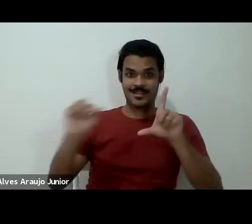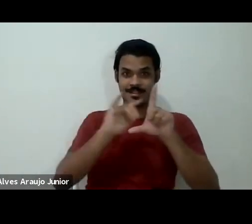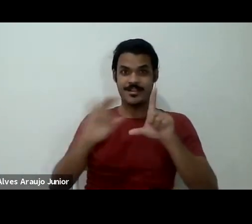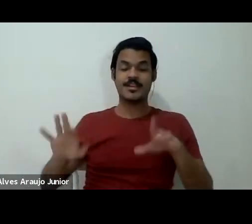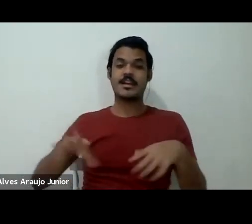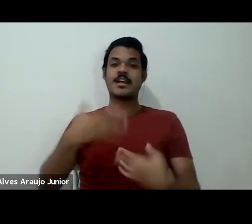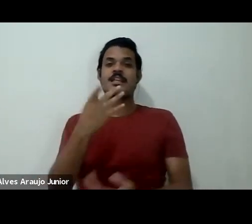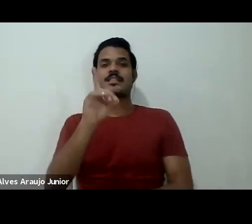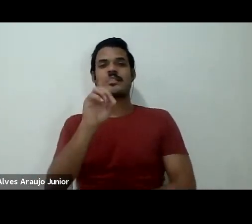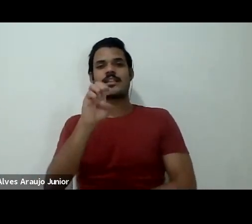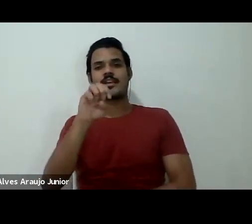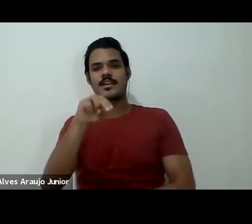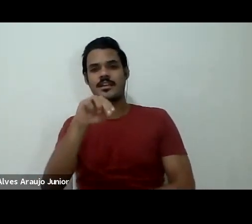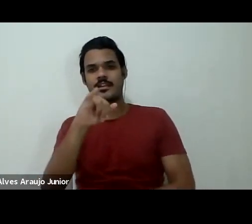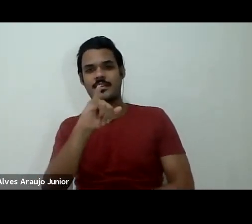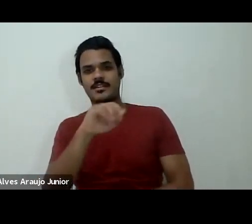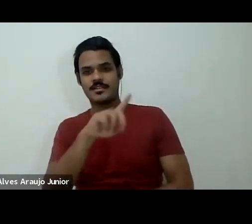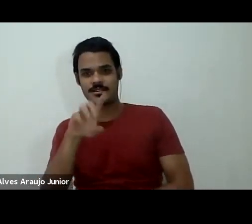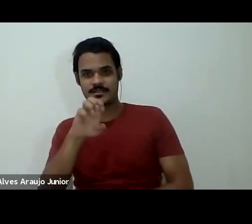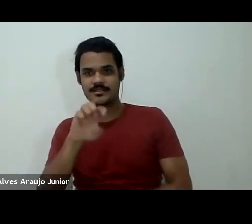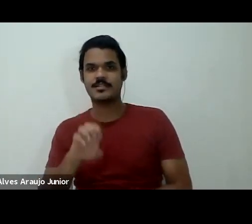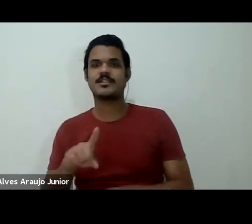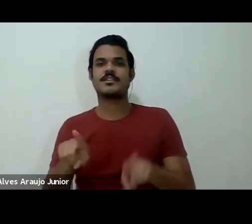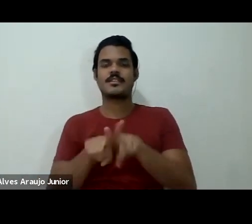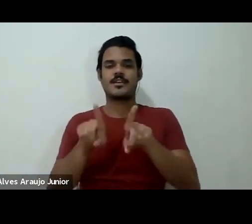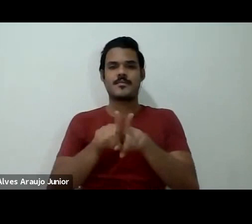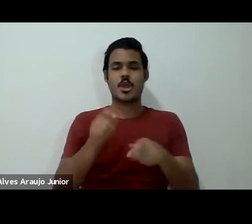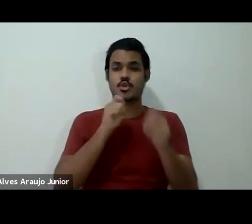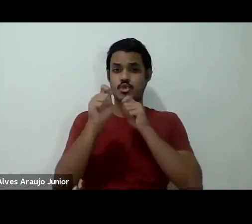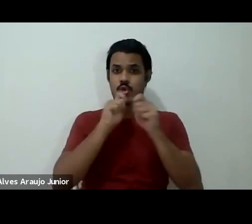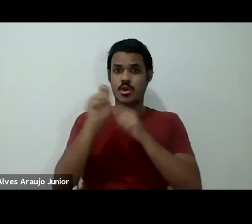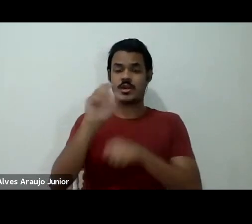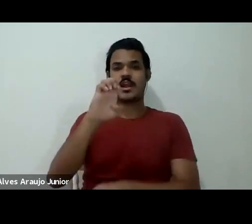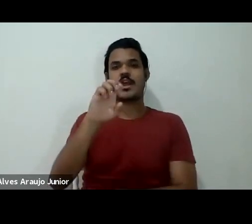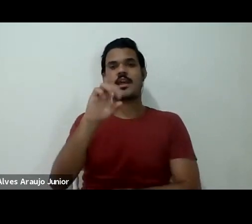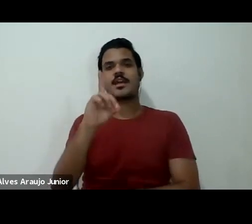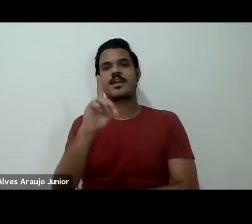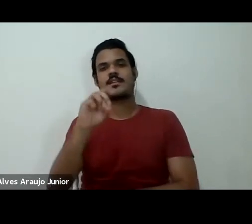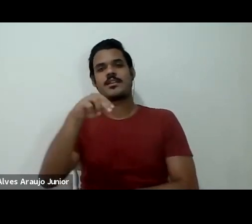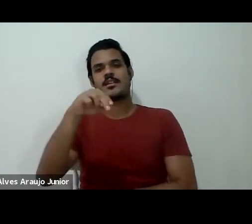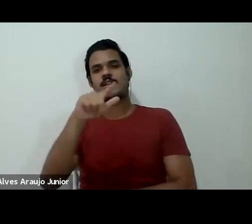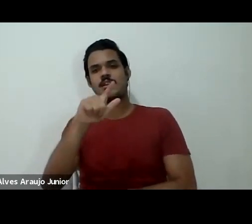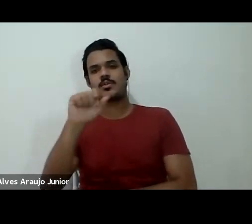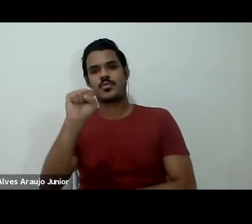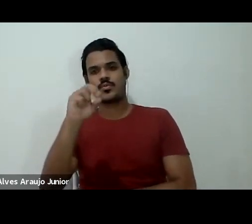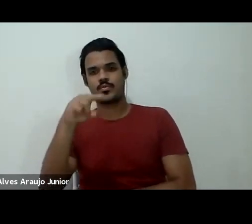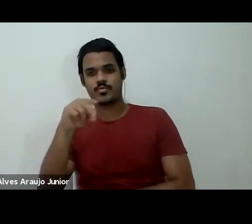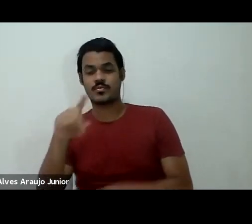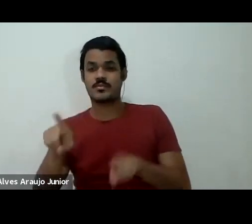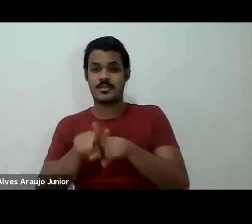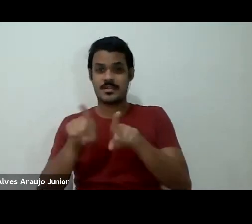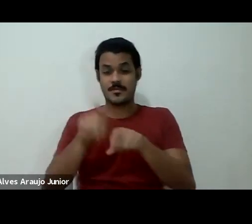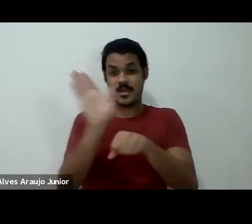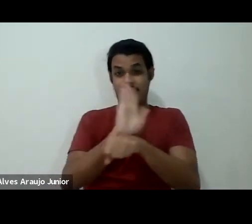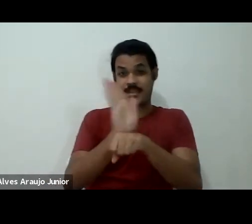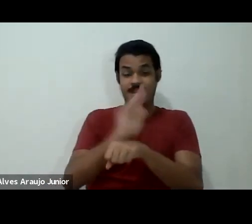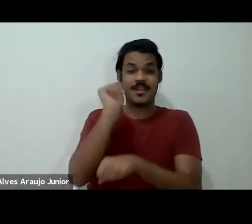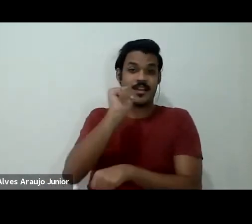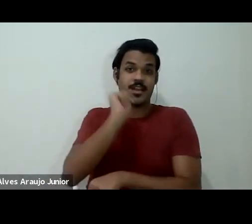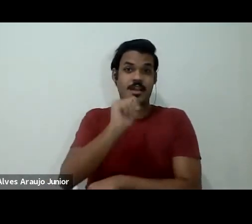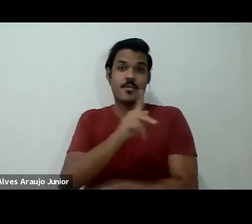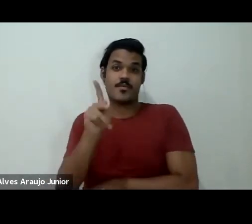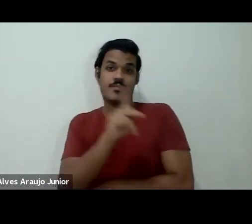Medina, jornalista e consultor em audiodescrição Ednilson Sacramento, a professora e cineasta Pamela Peregrino e a